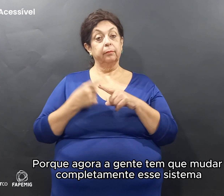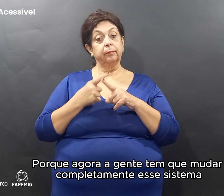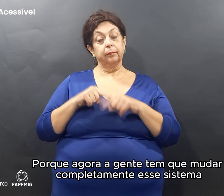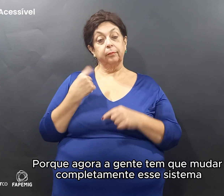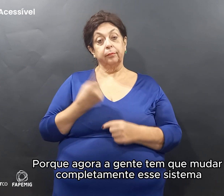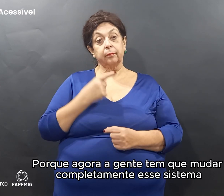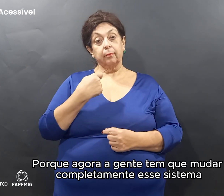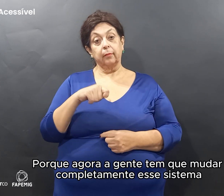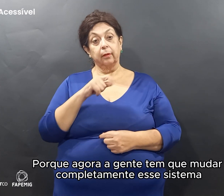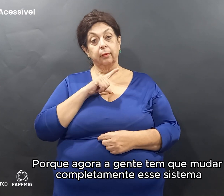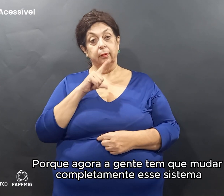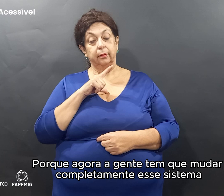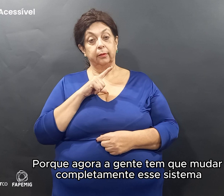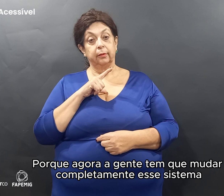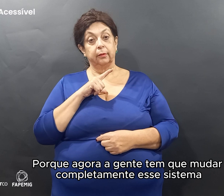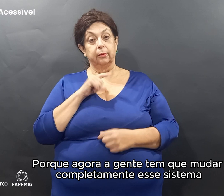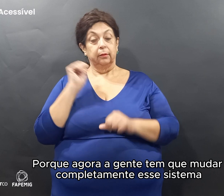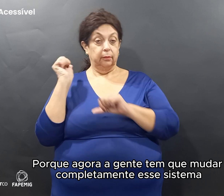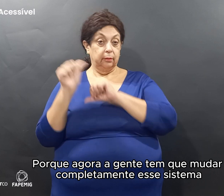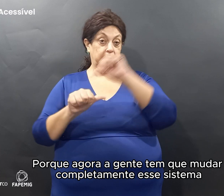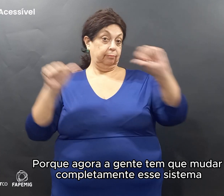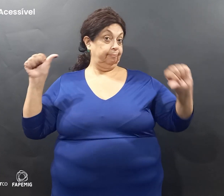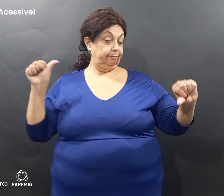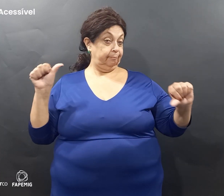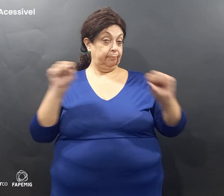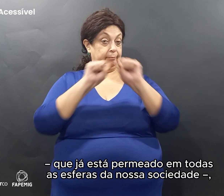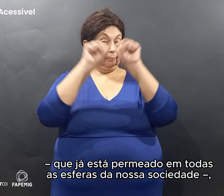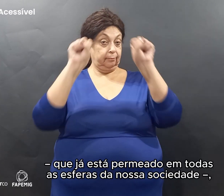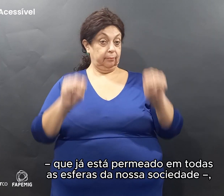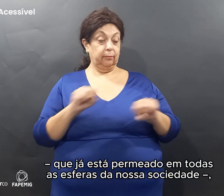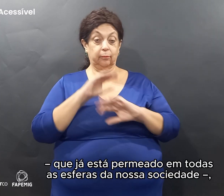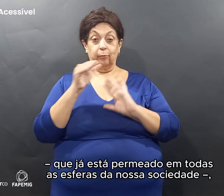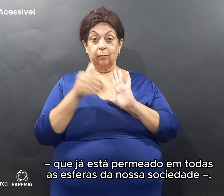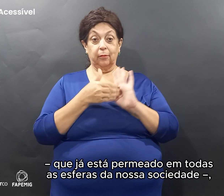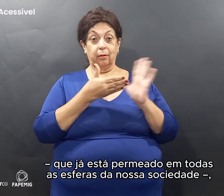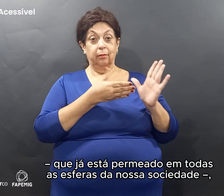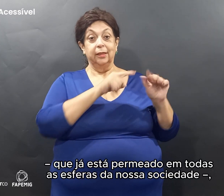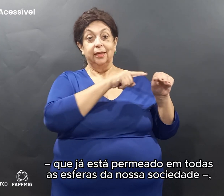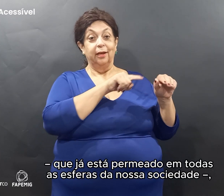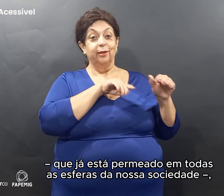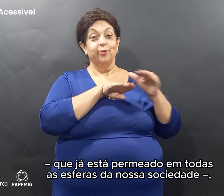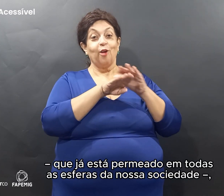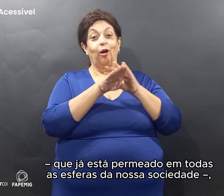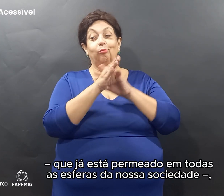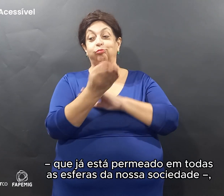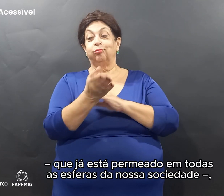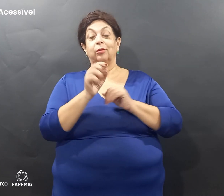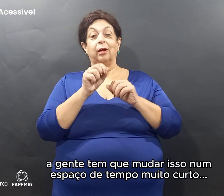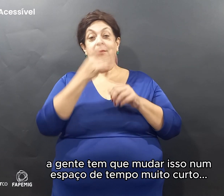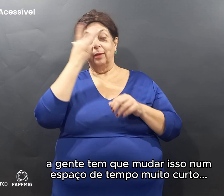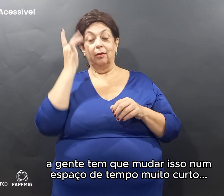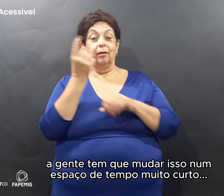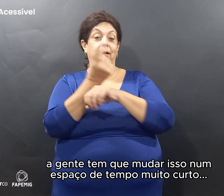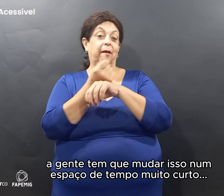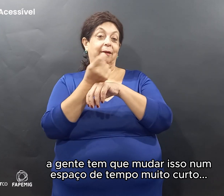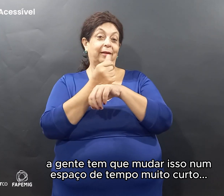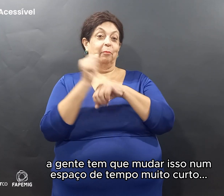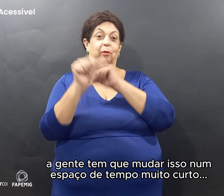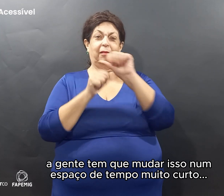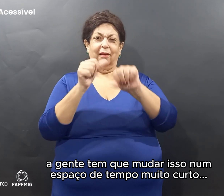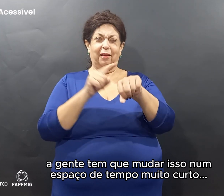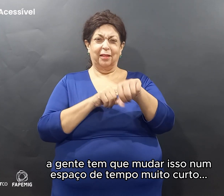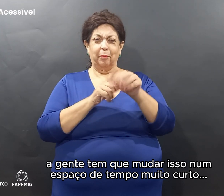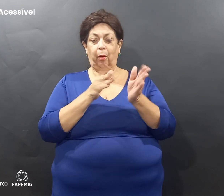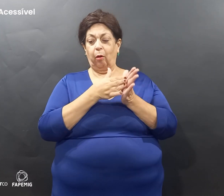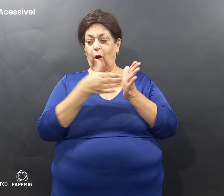tem que mudar completamente esse sistema, que já está permeado em todas as esferas da nossa sociedade. A gente tem que mudar isso num espaço de